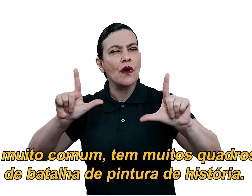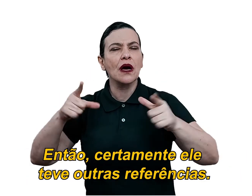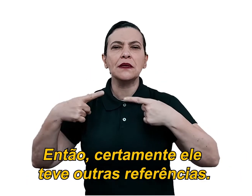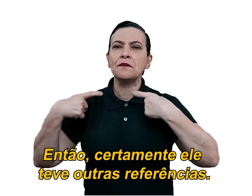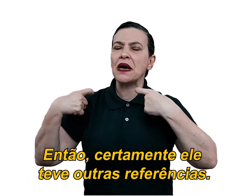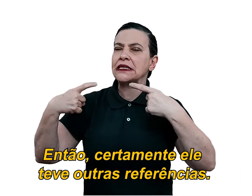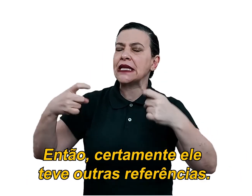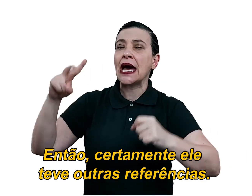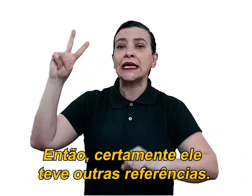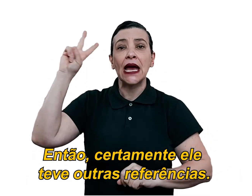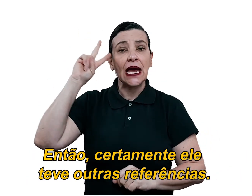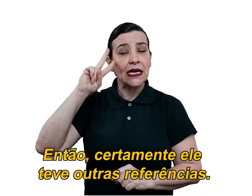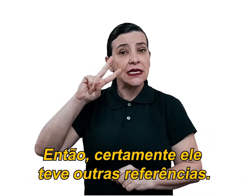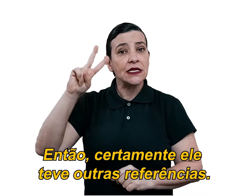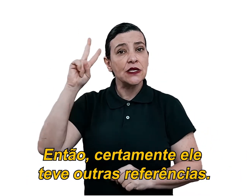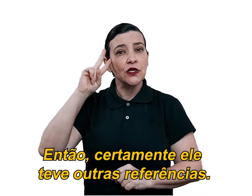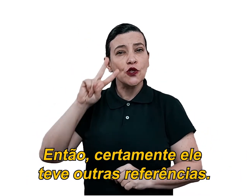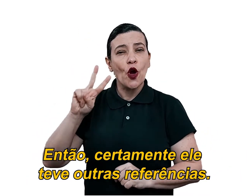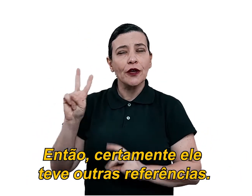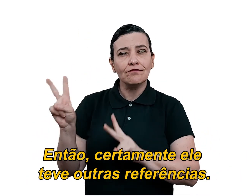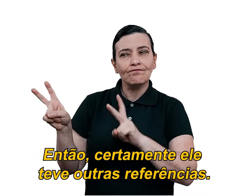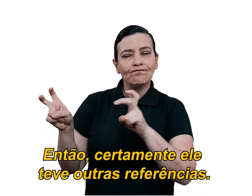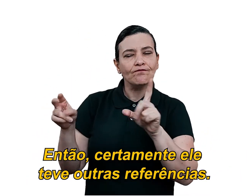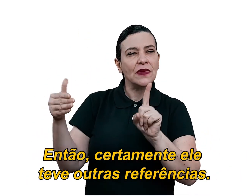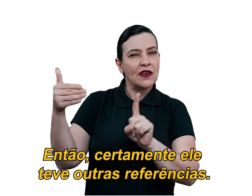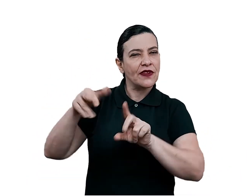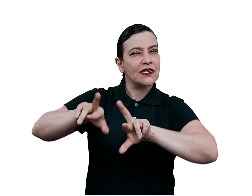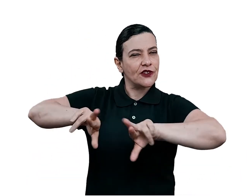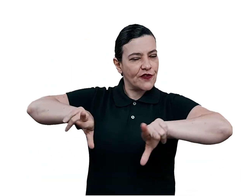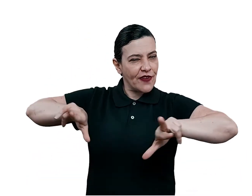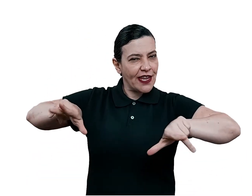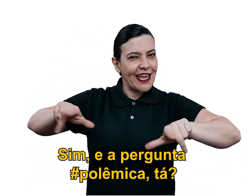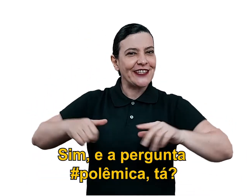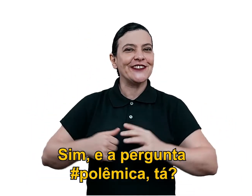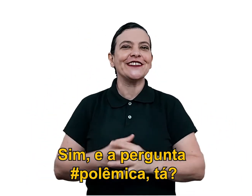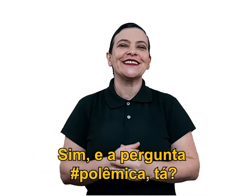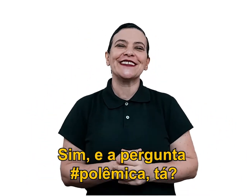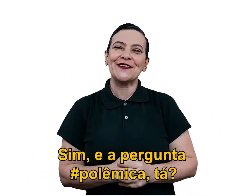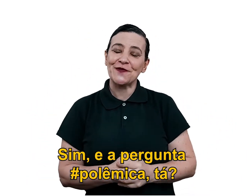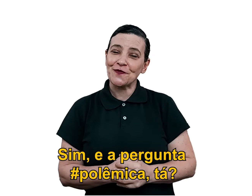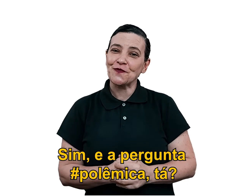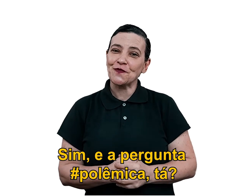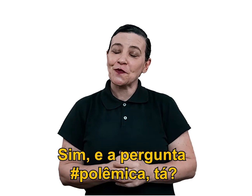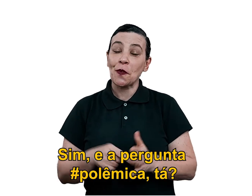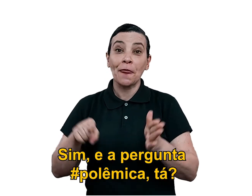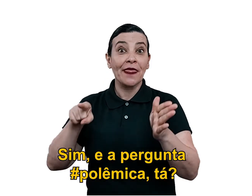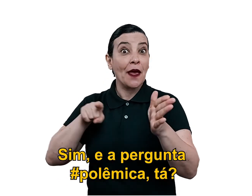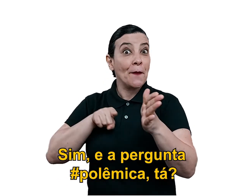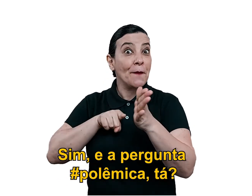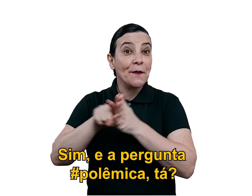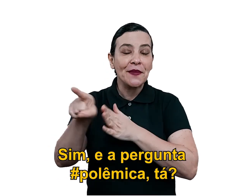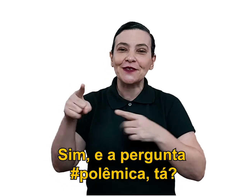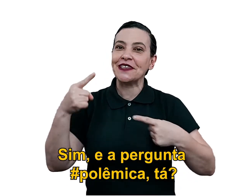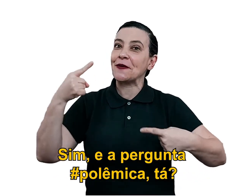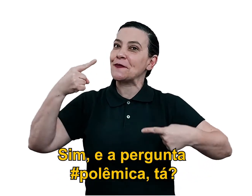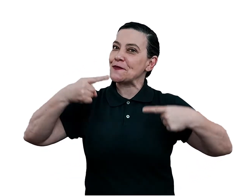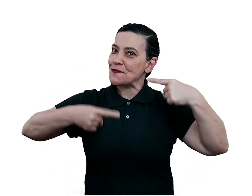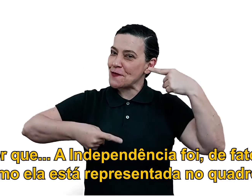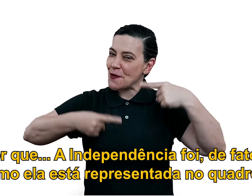então certamente ele teve outras referências. Sim. E a pergunta #polêmica, tá?